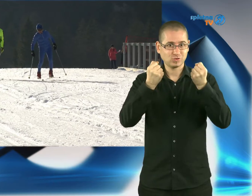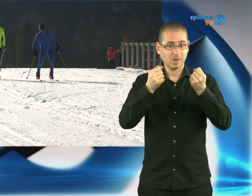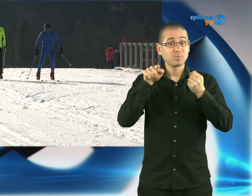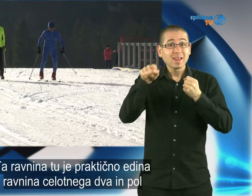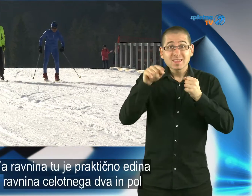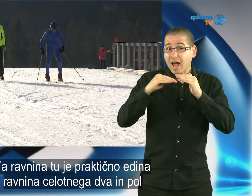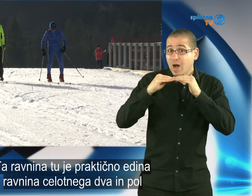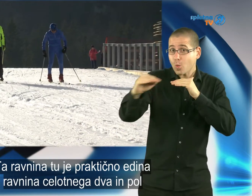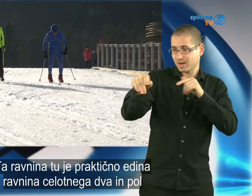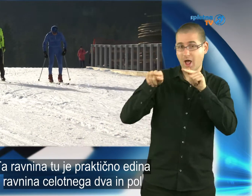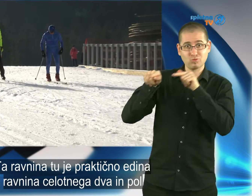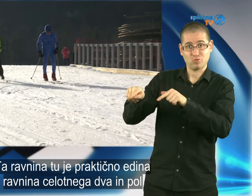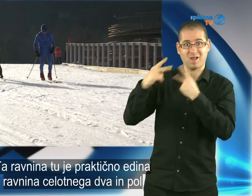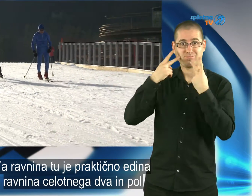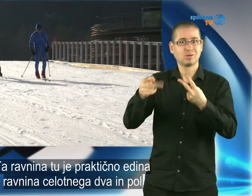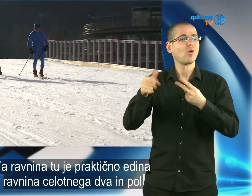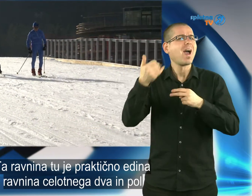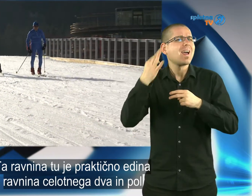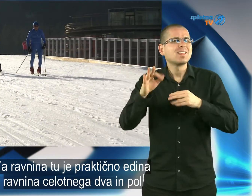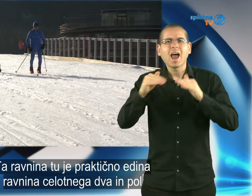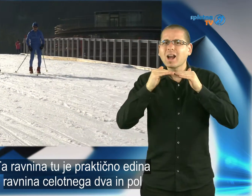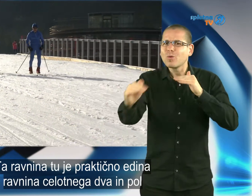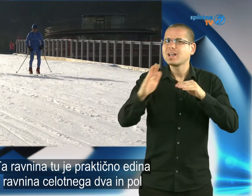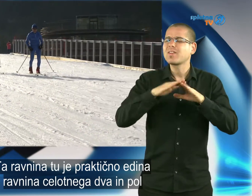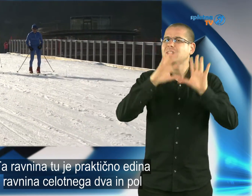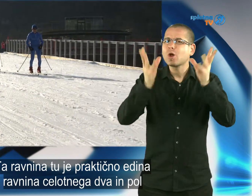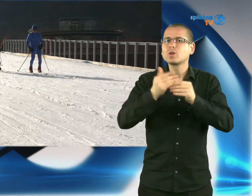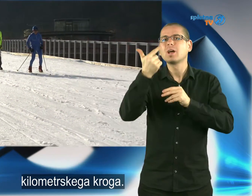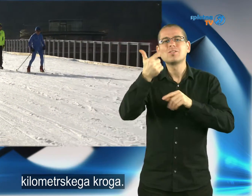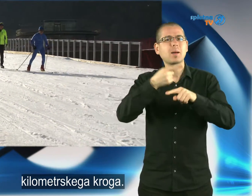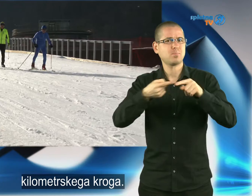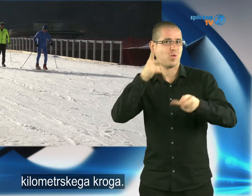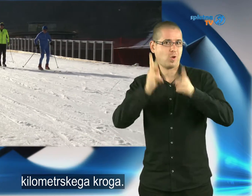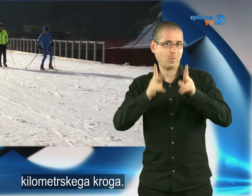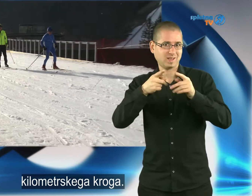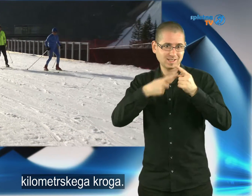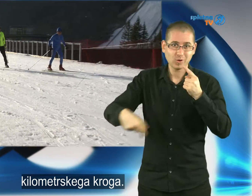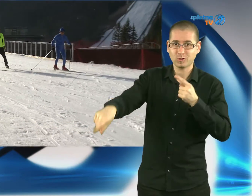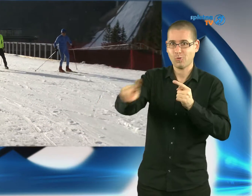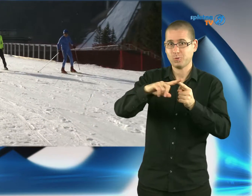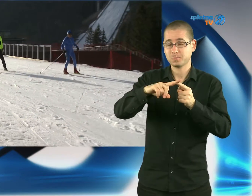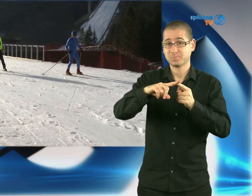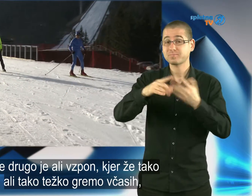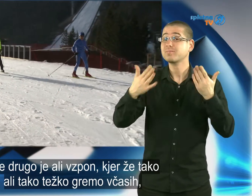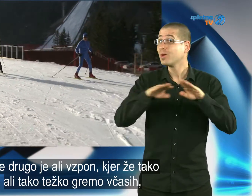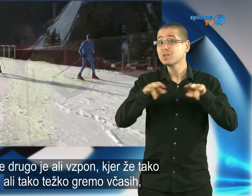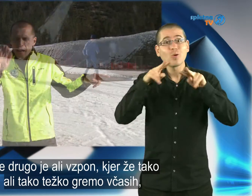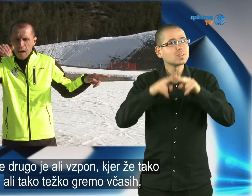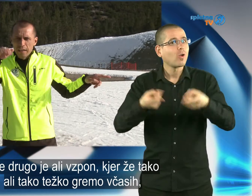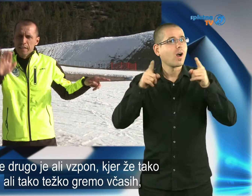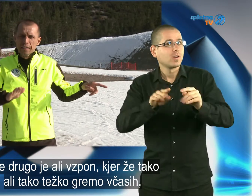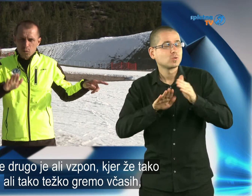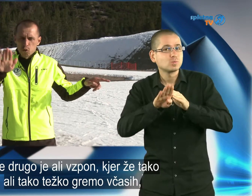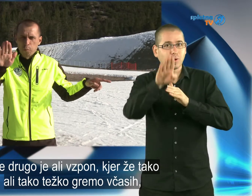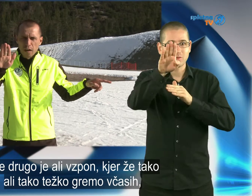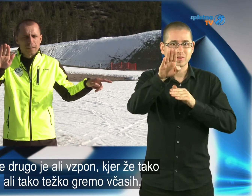Ne? Ta ravnina tukaj je praktično edina ravnina na celotnem 2,5 kilometrskem krogu. Tako da vse ostalo je